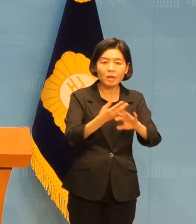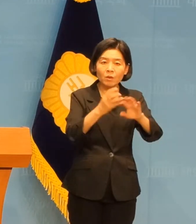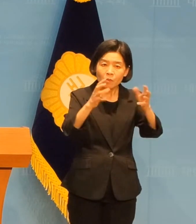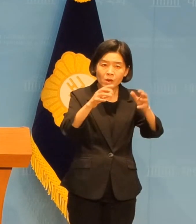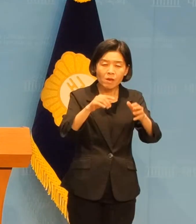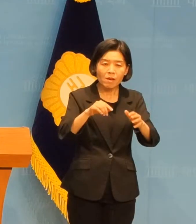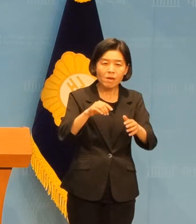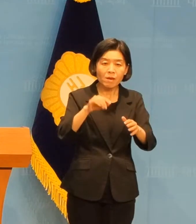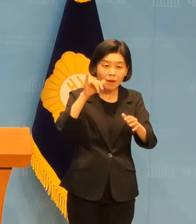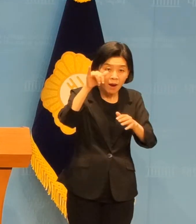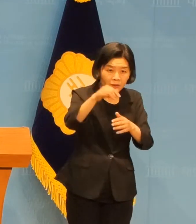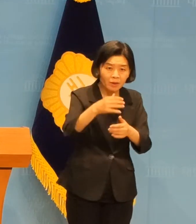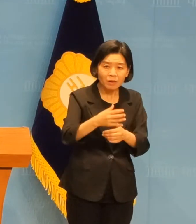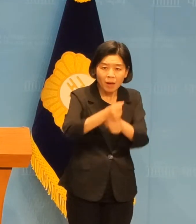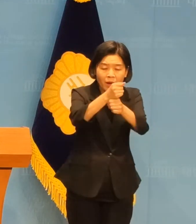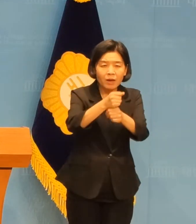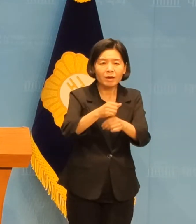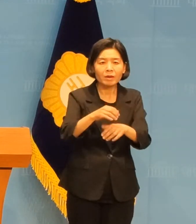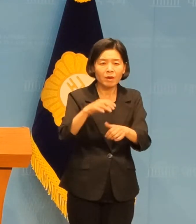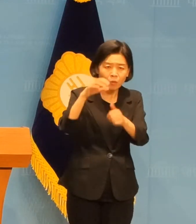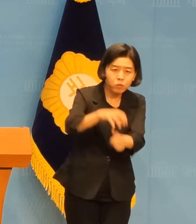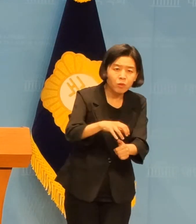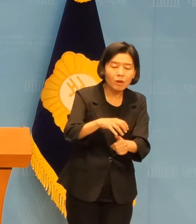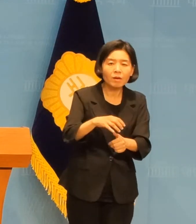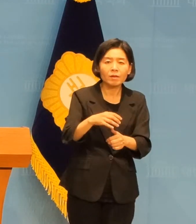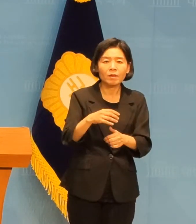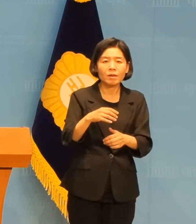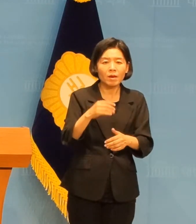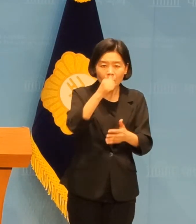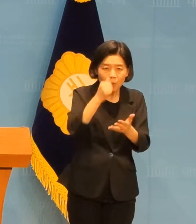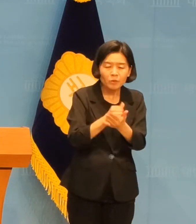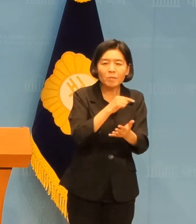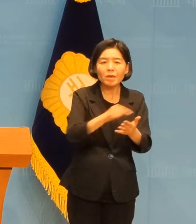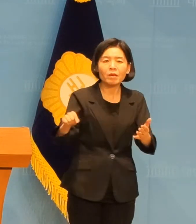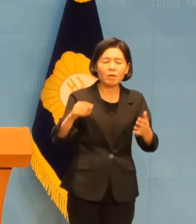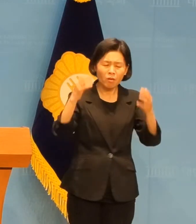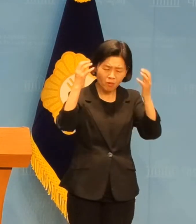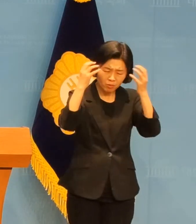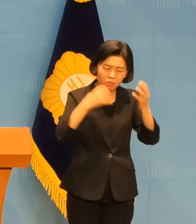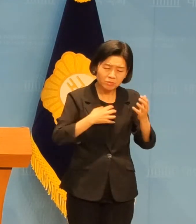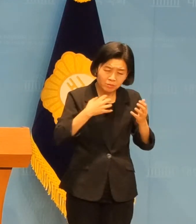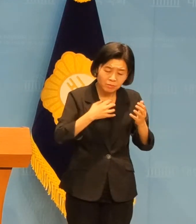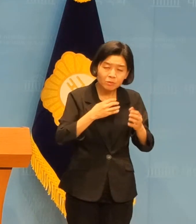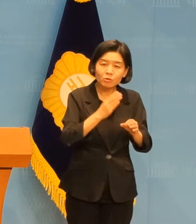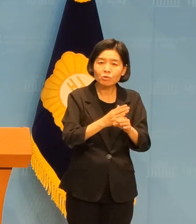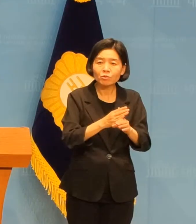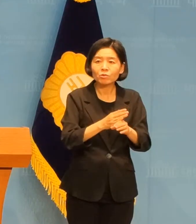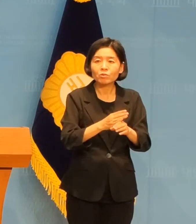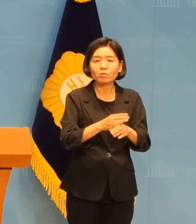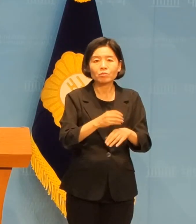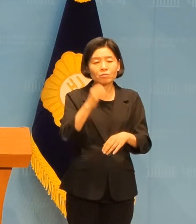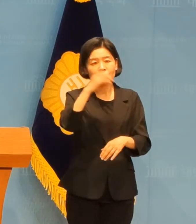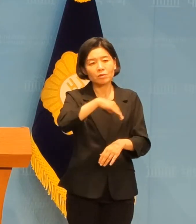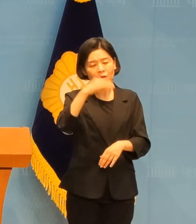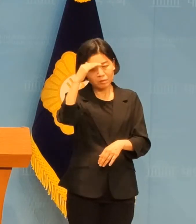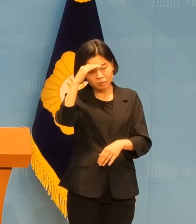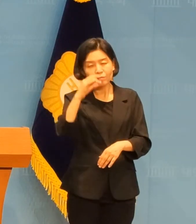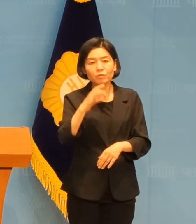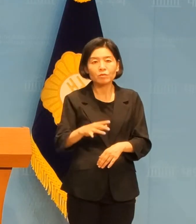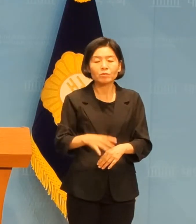납치와 감금, 인신매매 등 범죄 피해로 고통받고 있는데도 강 건너 불구경을 하고